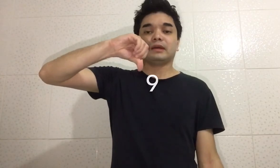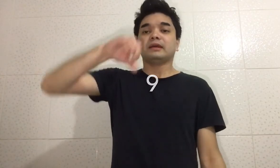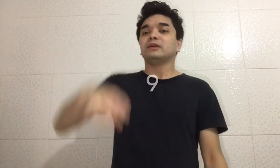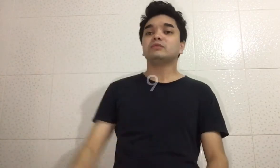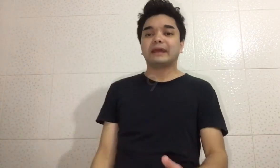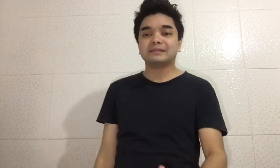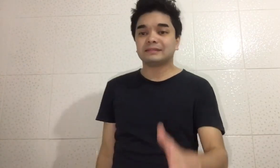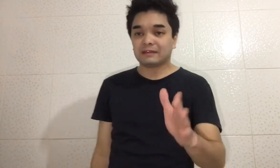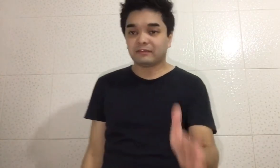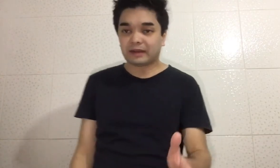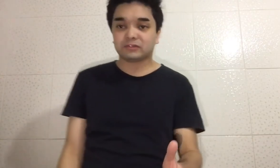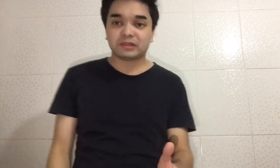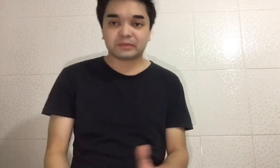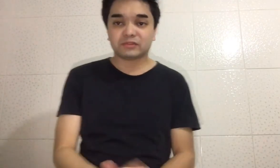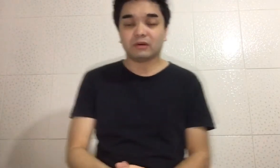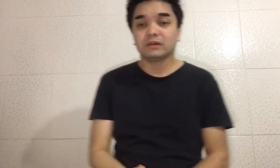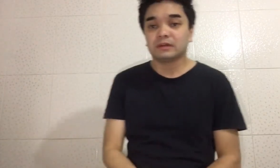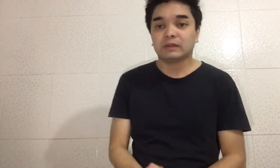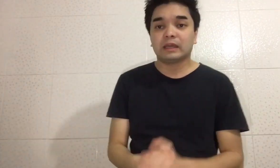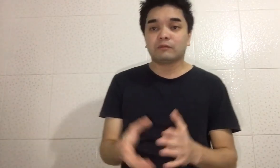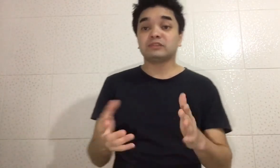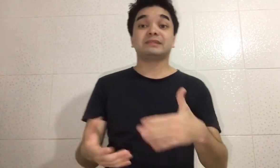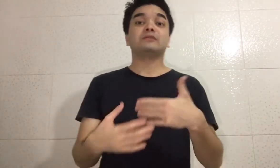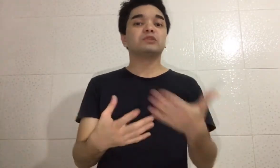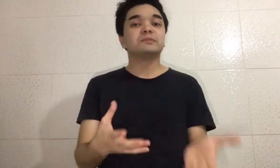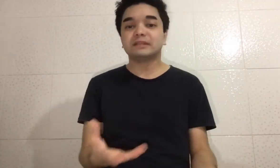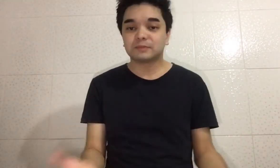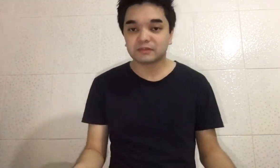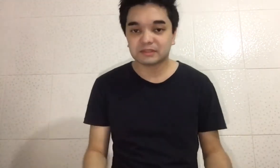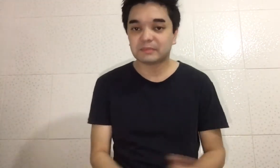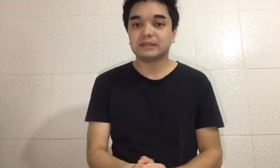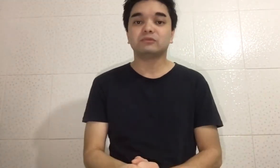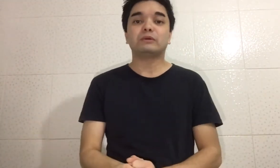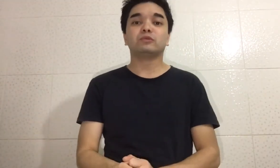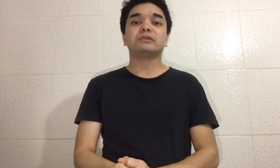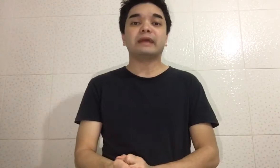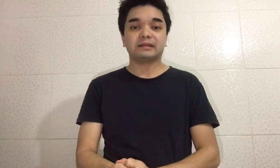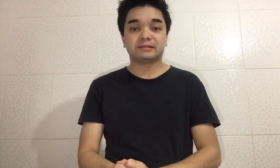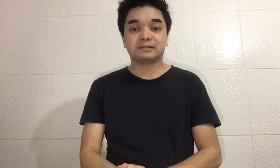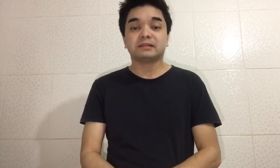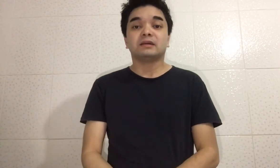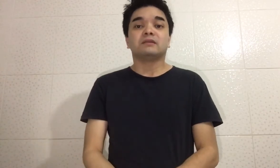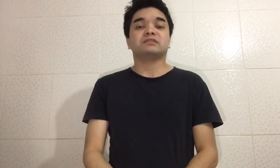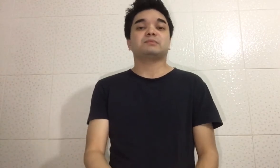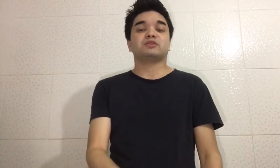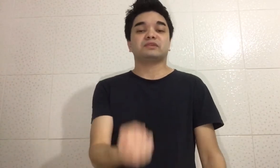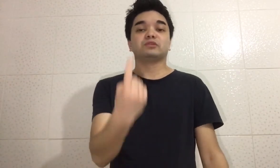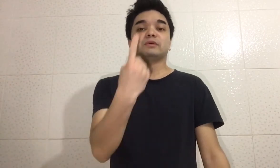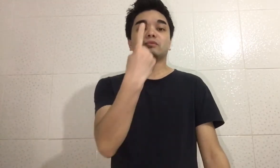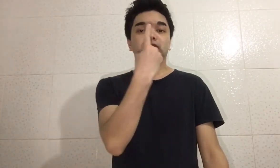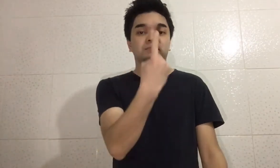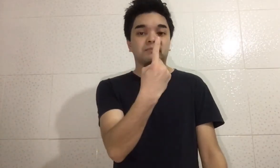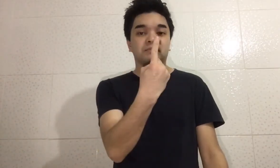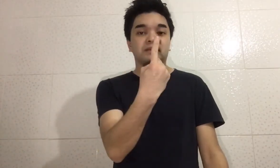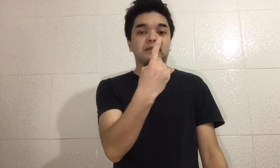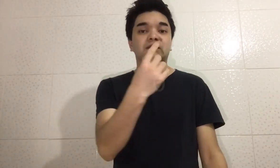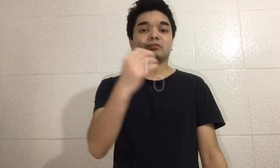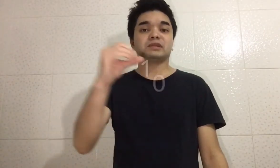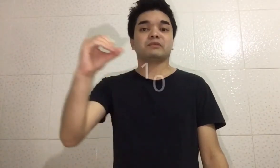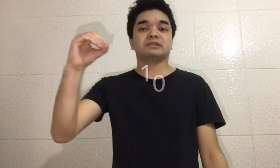e o 10 é fácil, tá, pessoal? Vou ensinar duas maneiras para vocês aprenderem o número 10. Você pode fazer o número 1 e com certeza